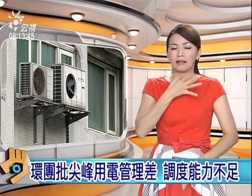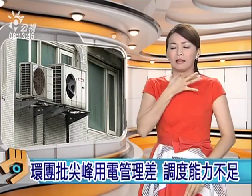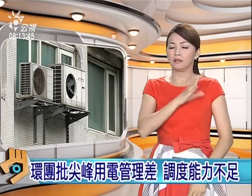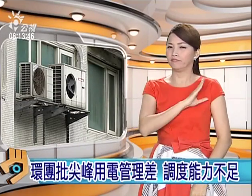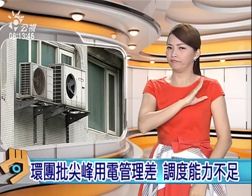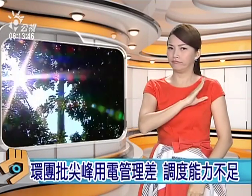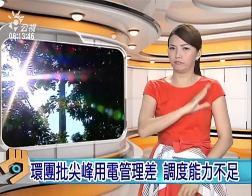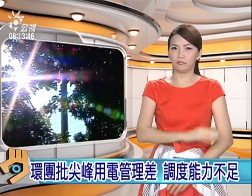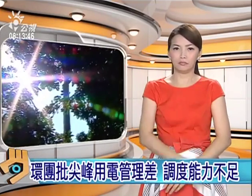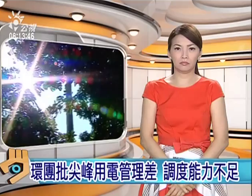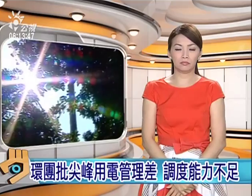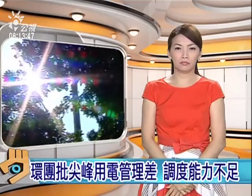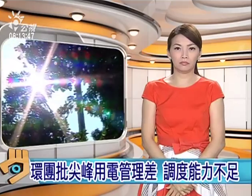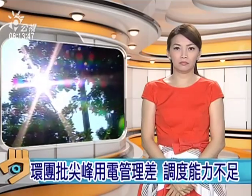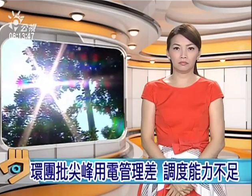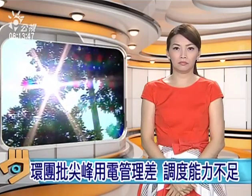会面临缺电的风险。